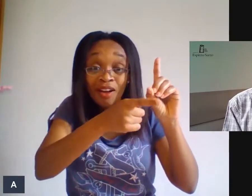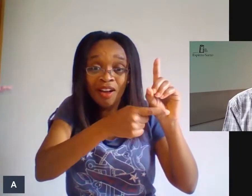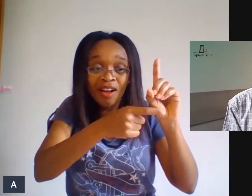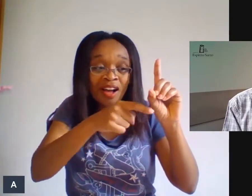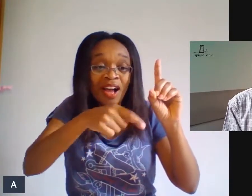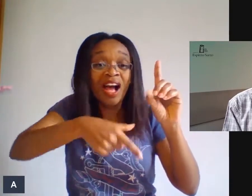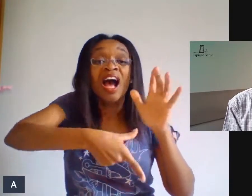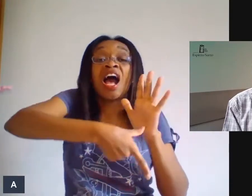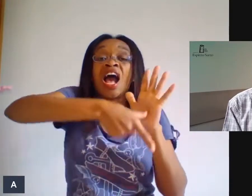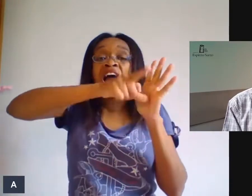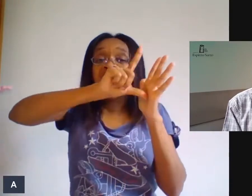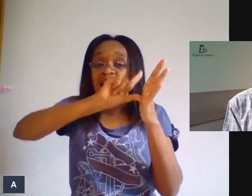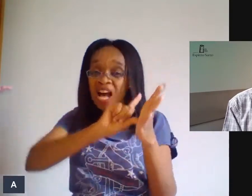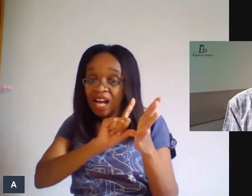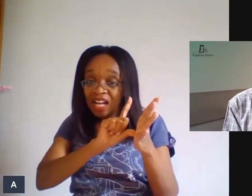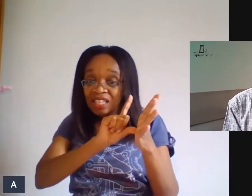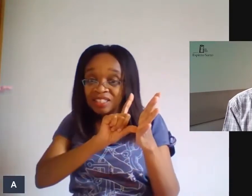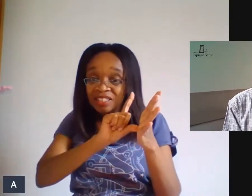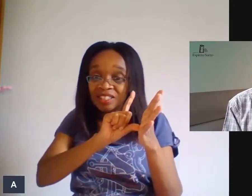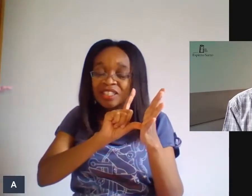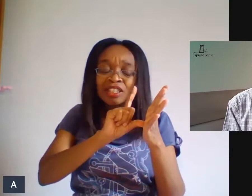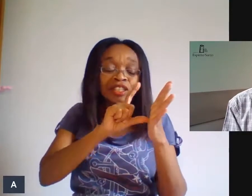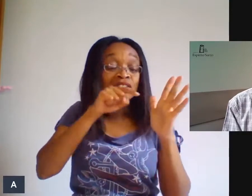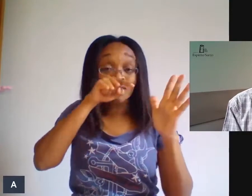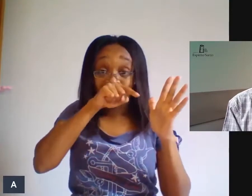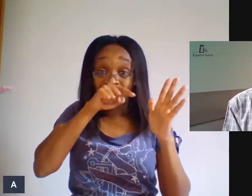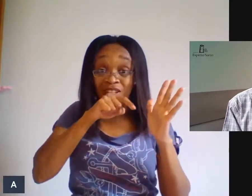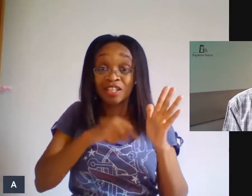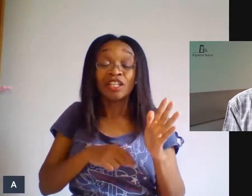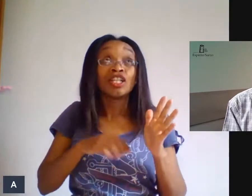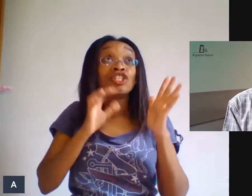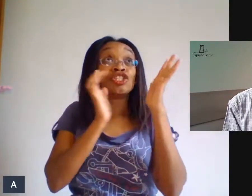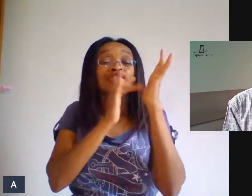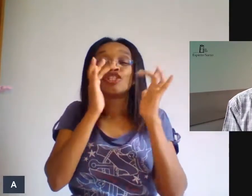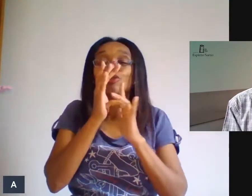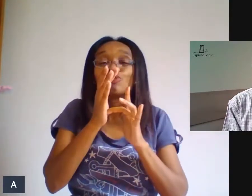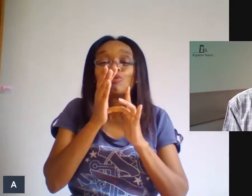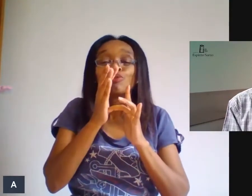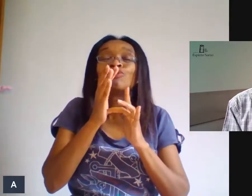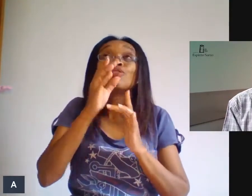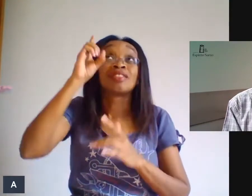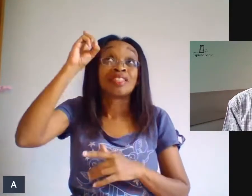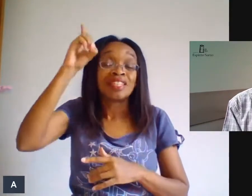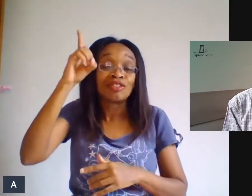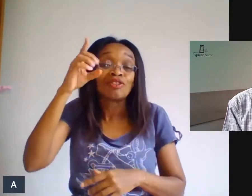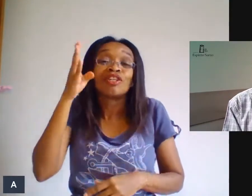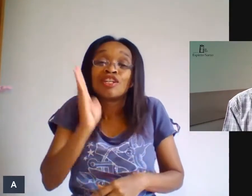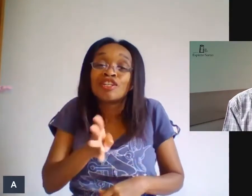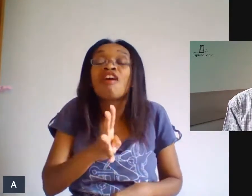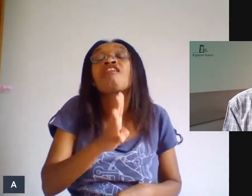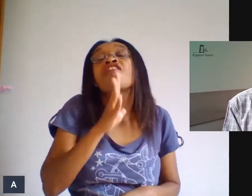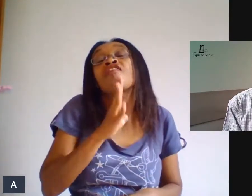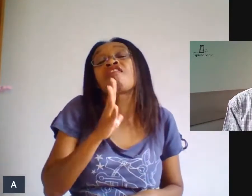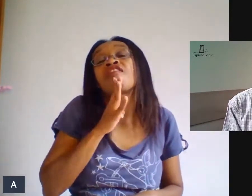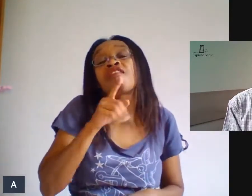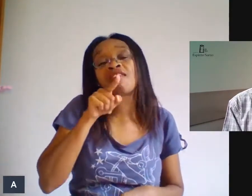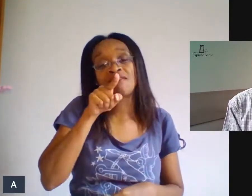no seio, no ventre de tua mãe, eu já te conhecia e já te havia